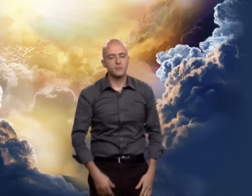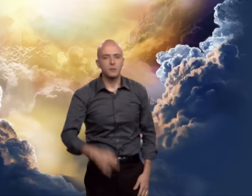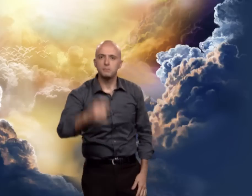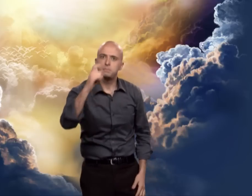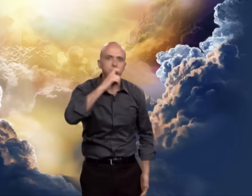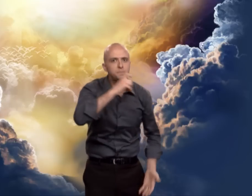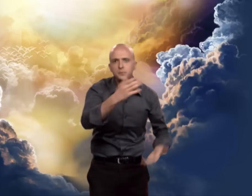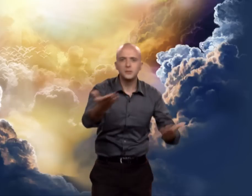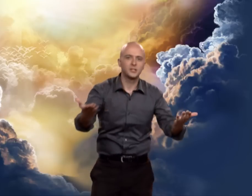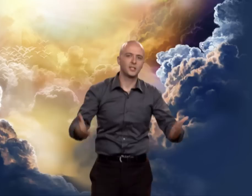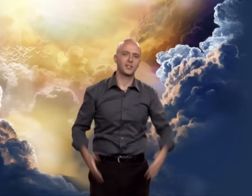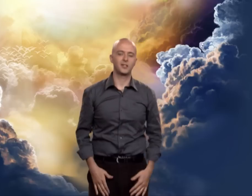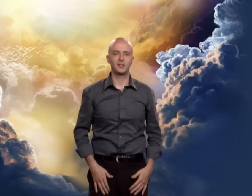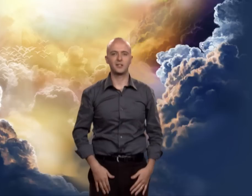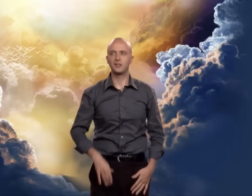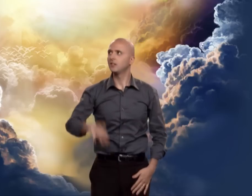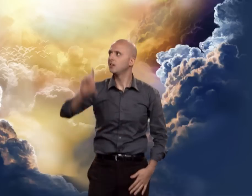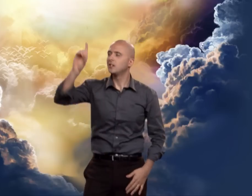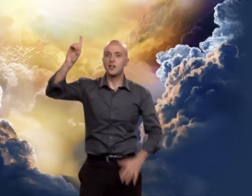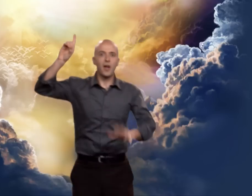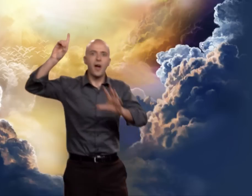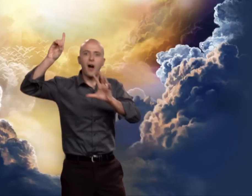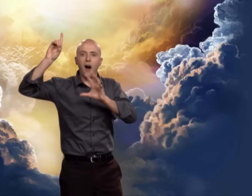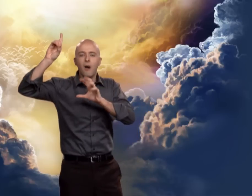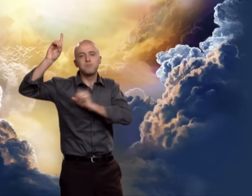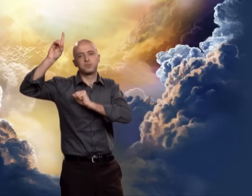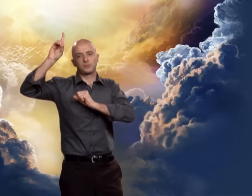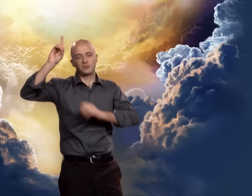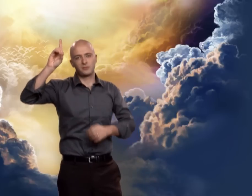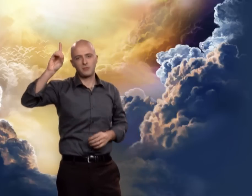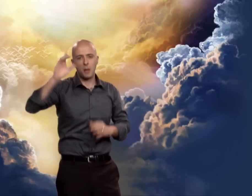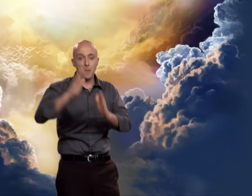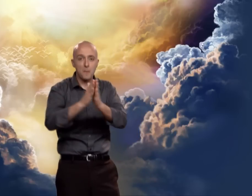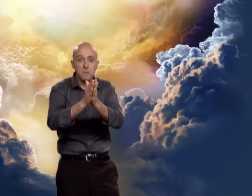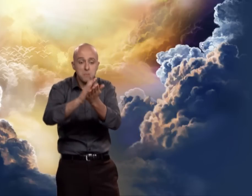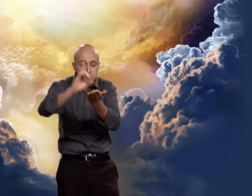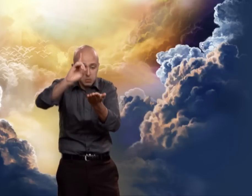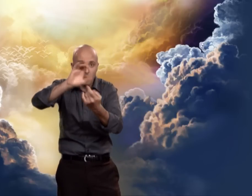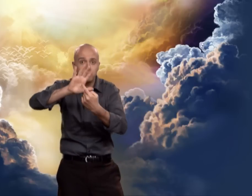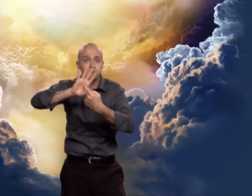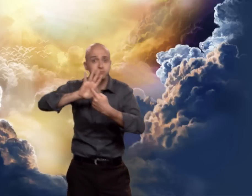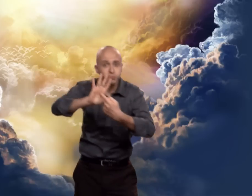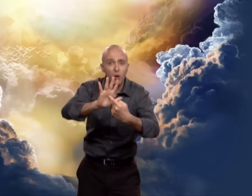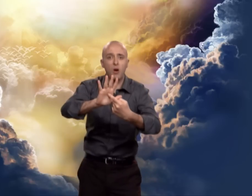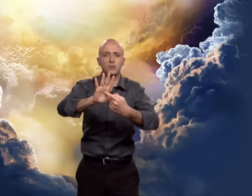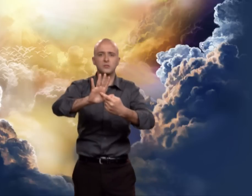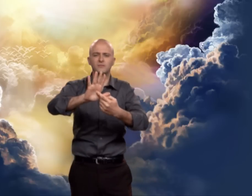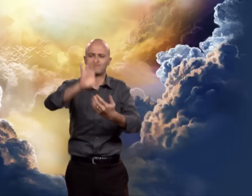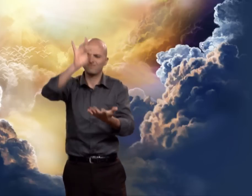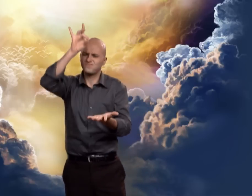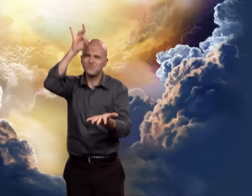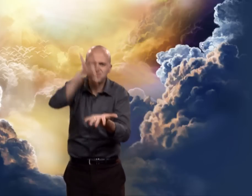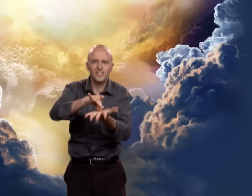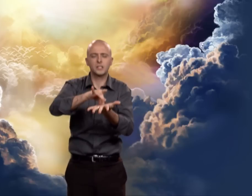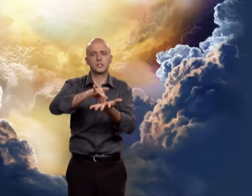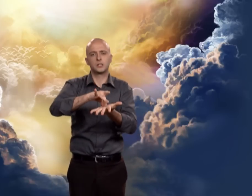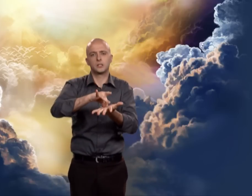de maneira distorcida. Nosso misericordioso Criador é temido e até mesmo odiado. As